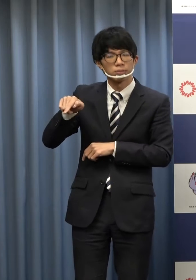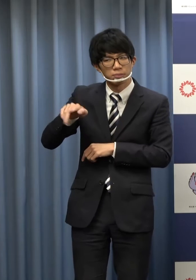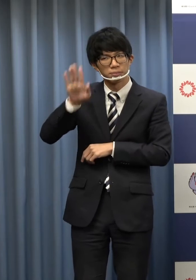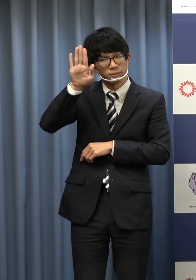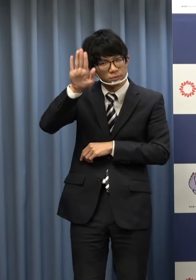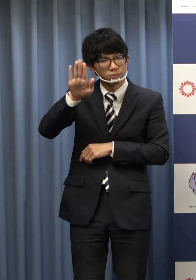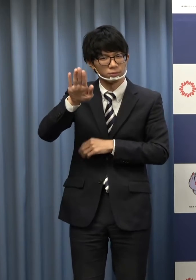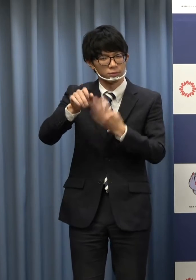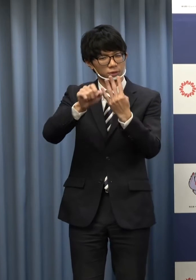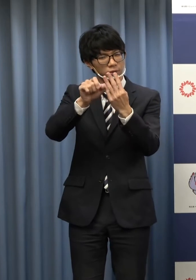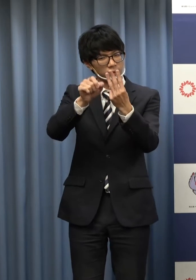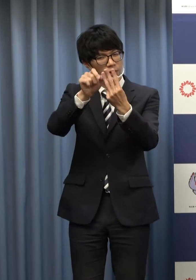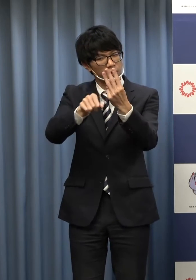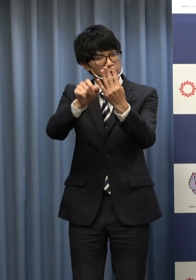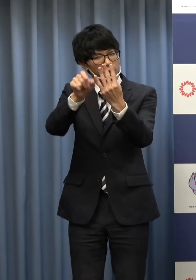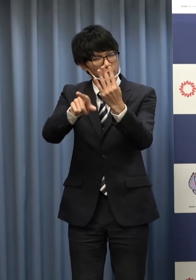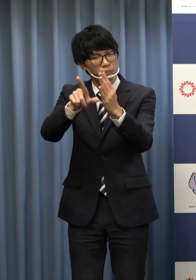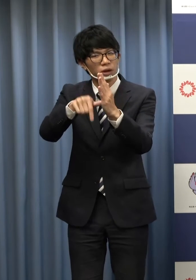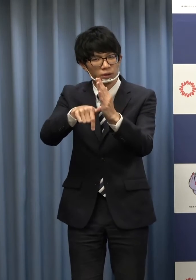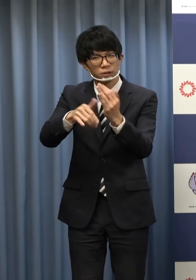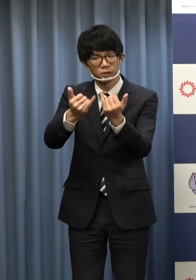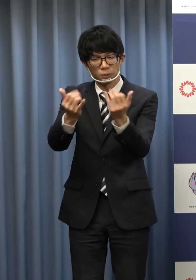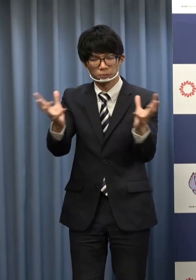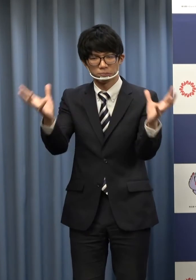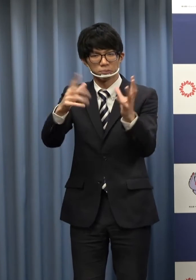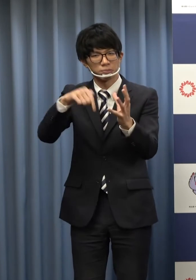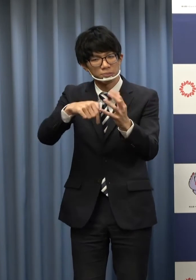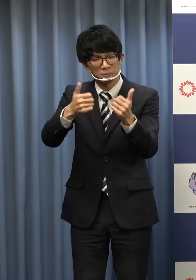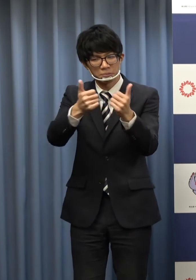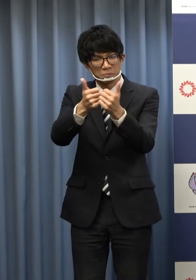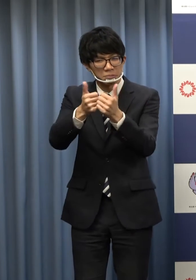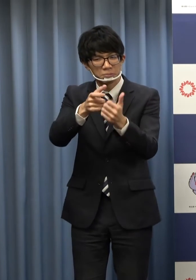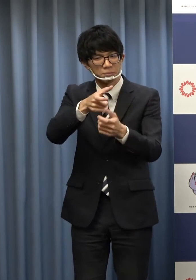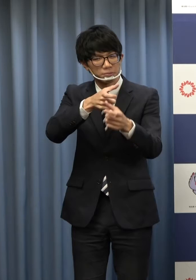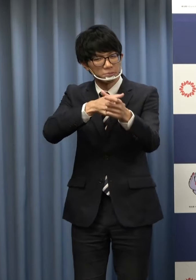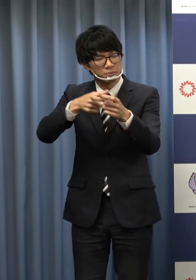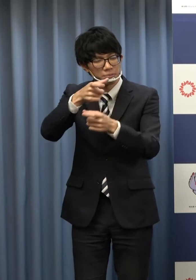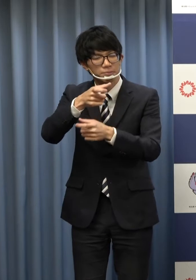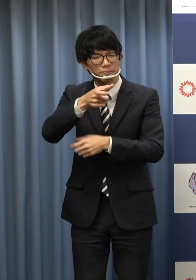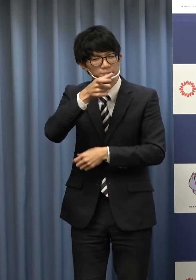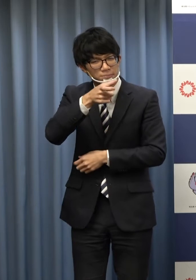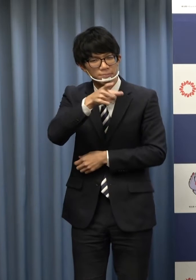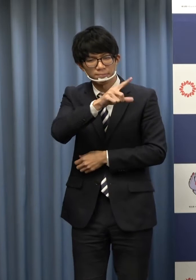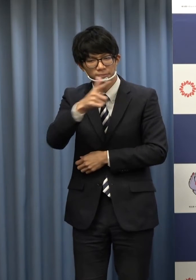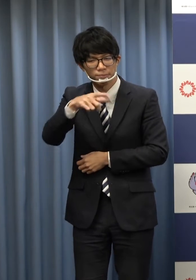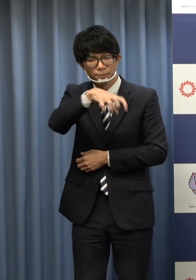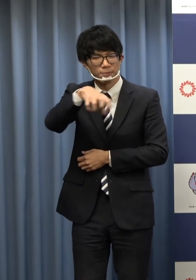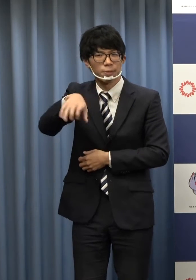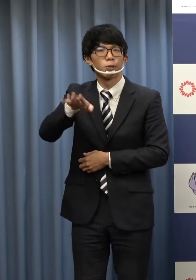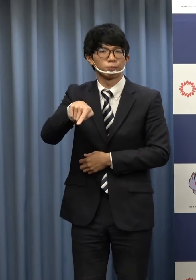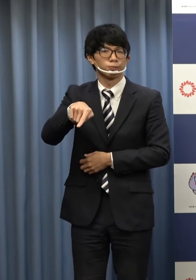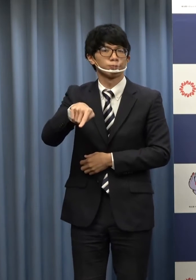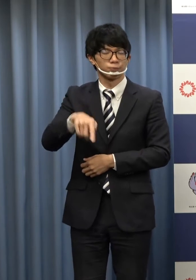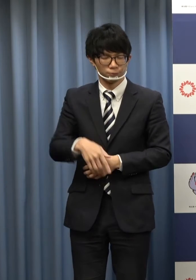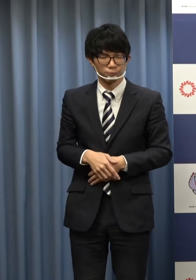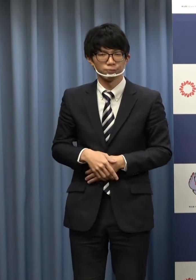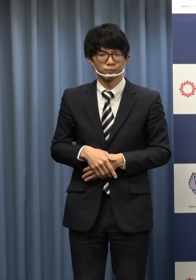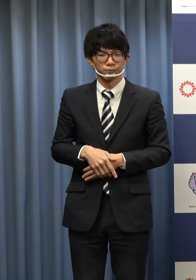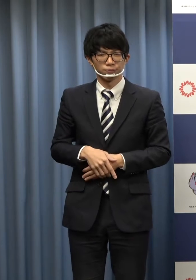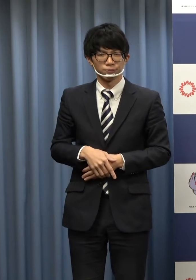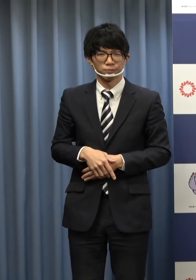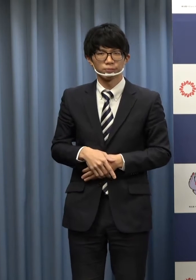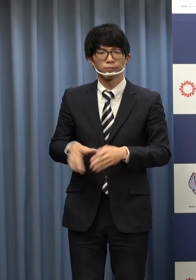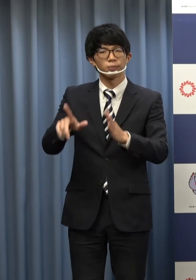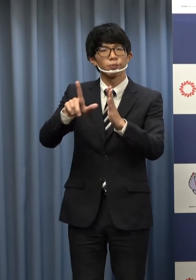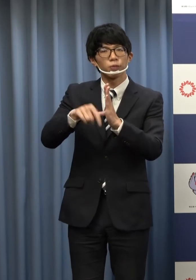会食というんでしょうか、人が集まるというんでしょうか、こういった機会が待ち受けている中で、仮にこれそういった中